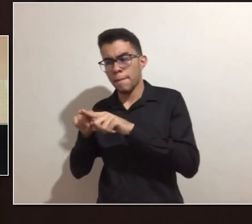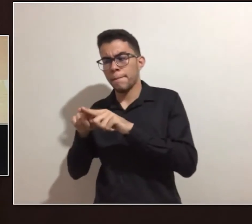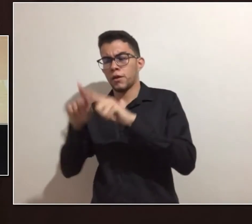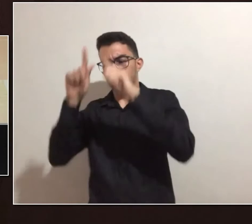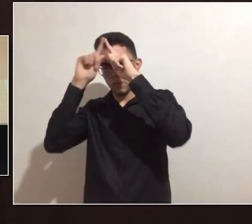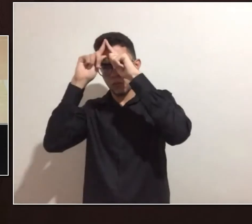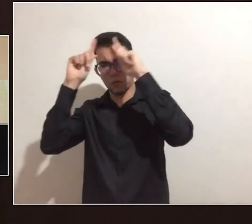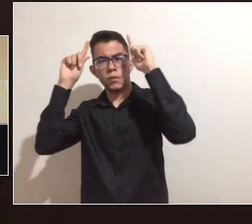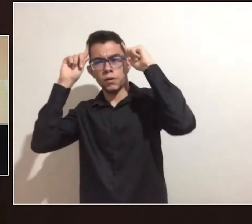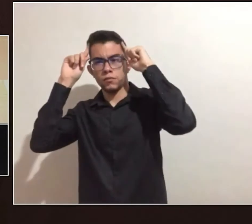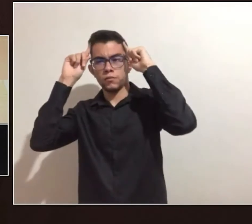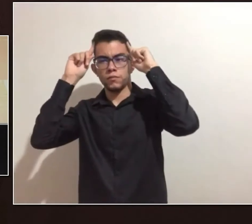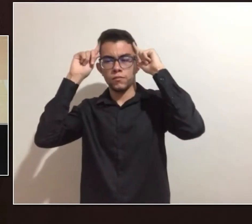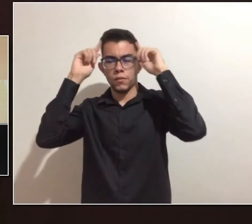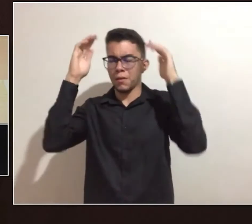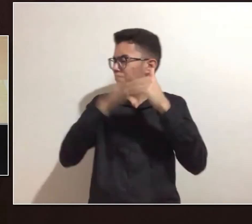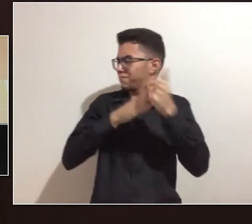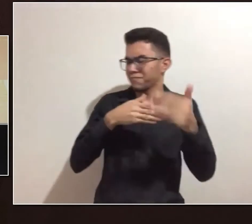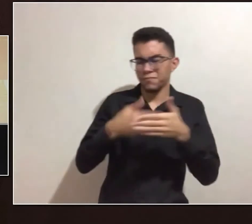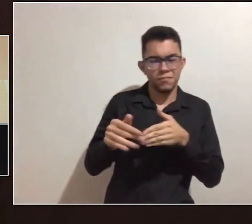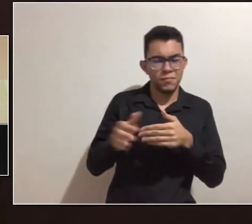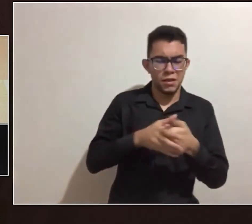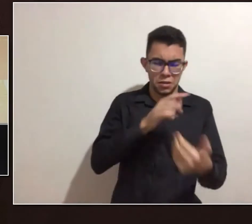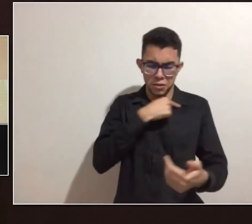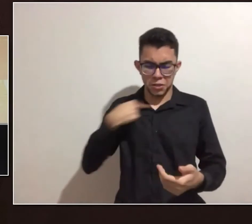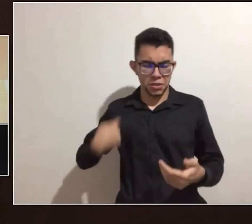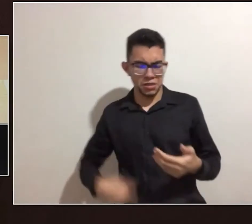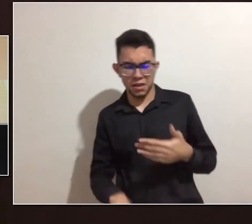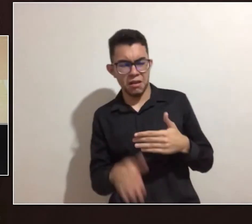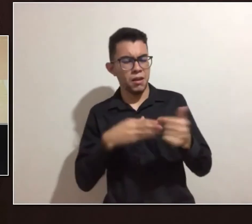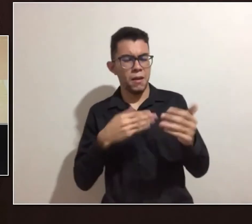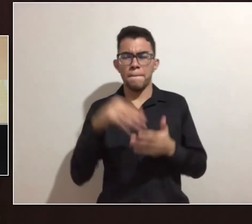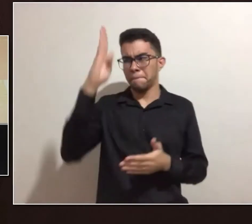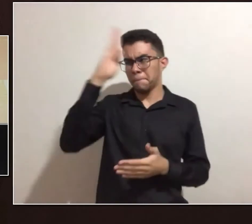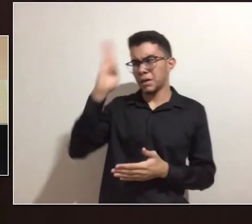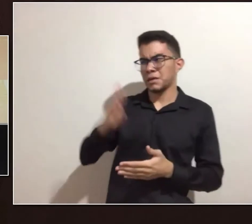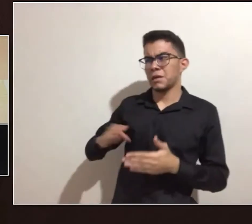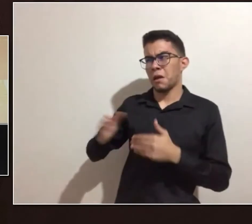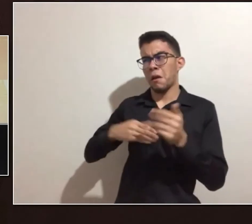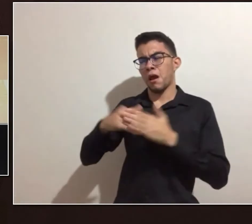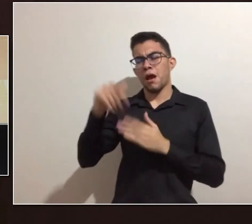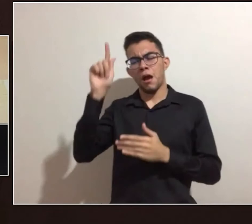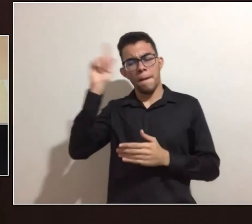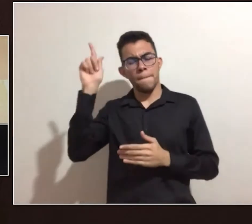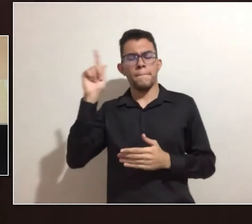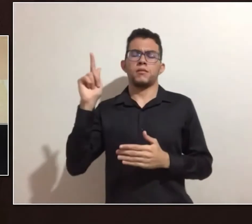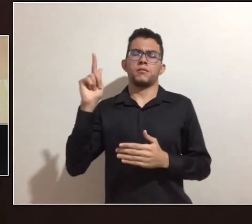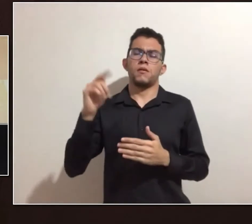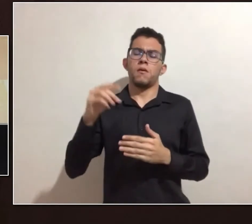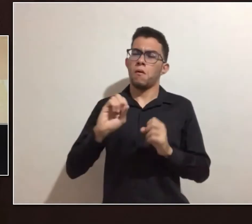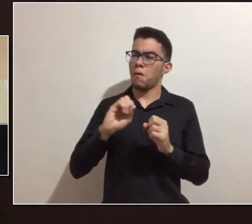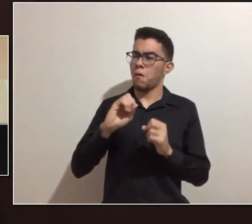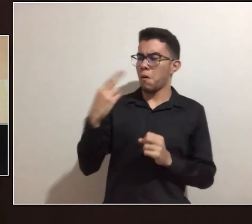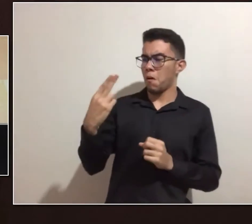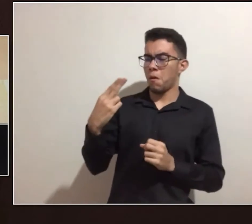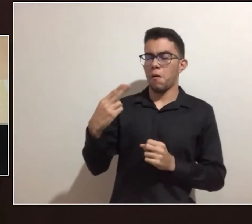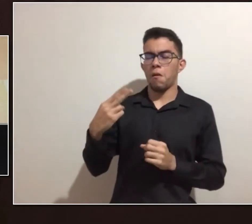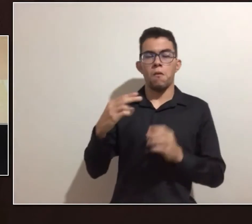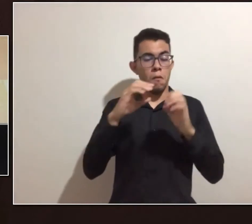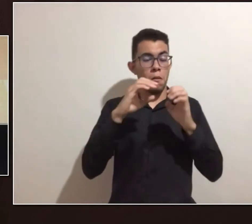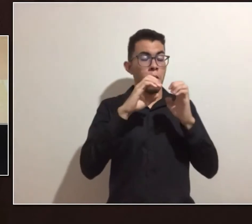você é grego, se você é chinês, se você é japonês, se você é brasileiro, se é argentino, peruano, o evangelho é para